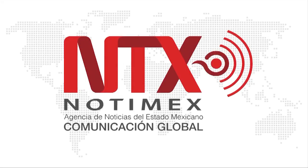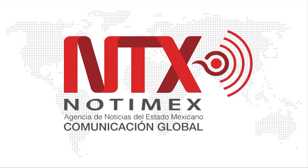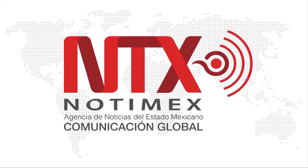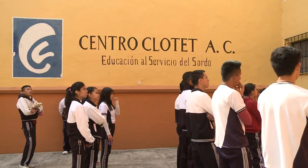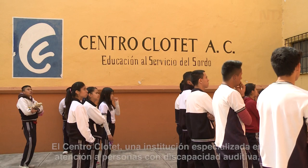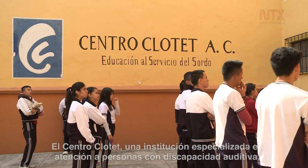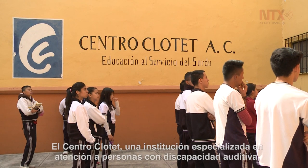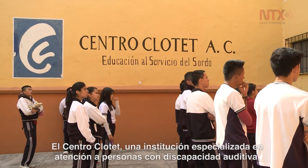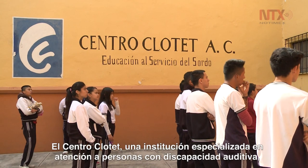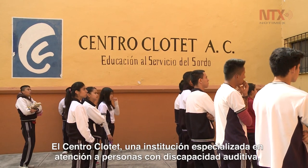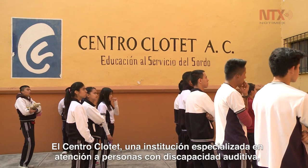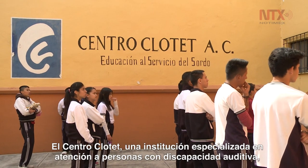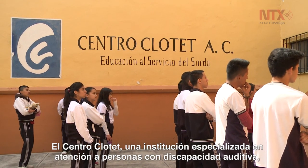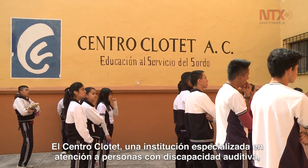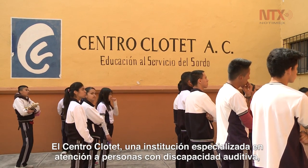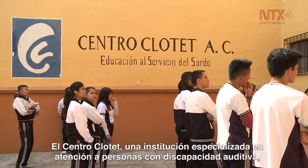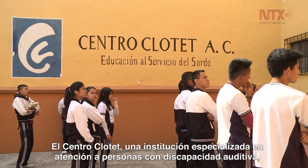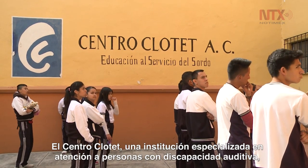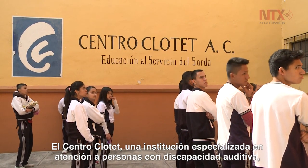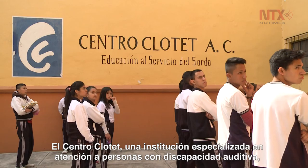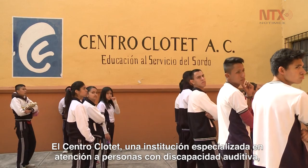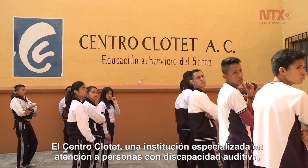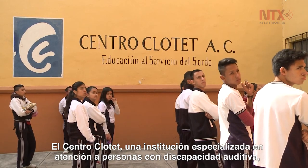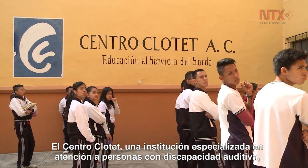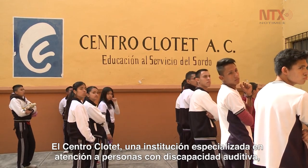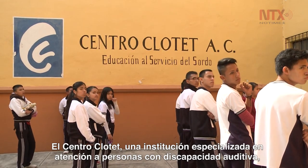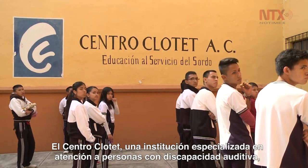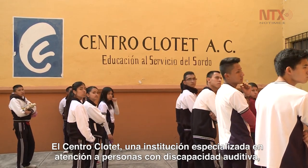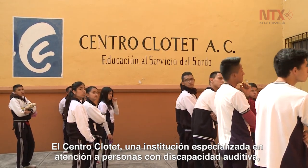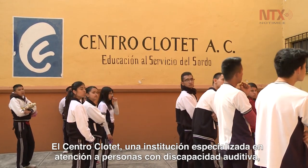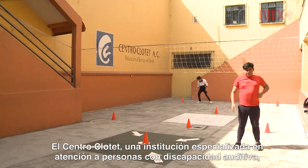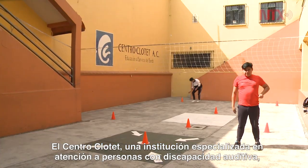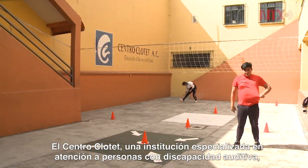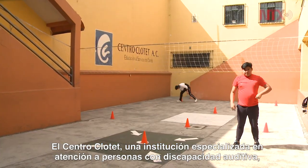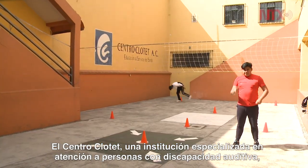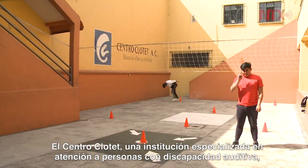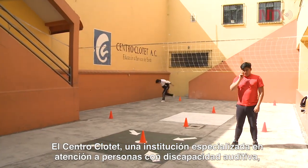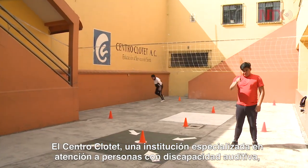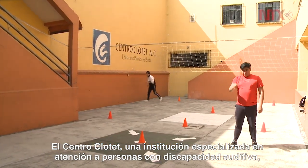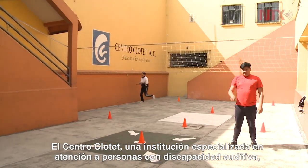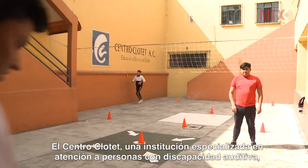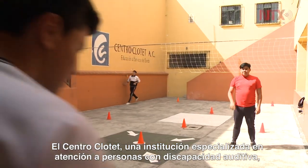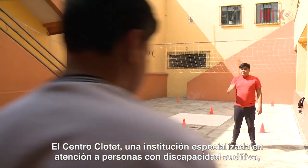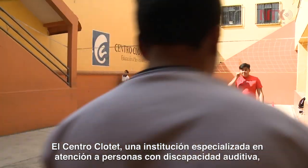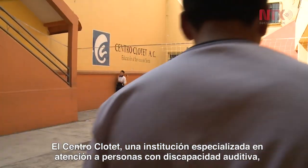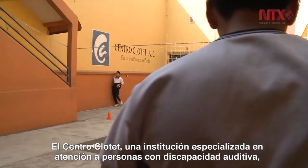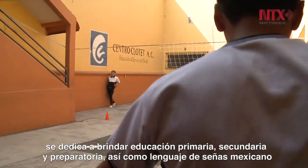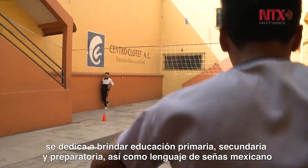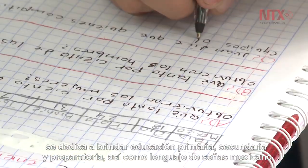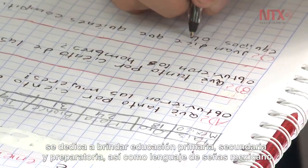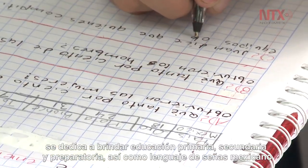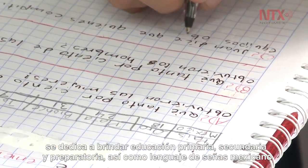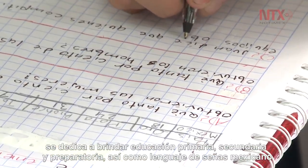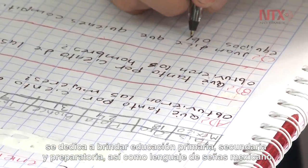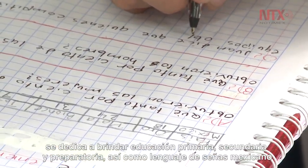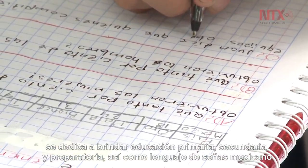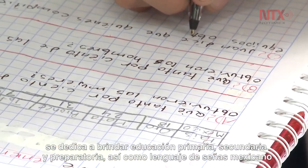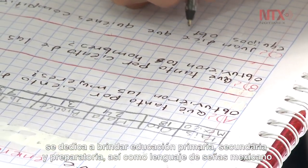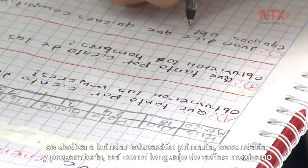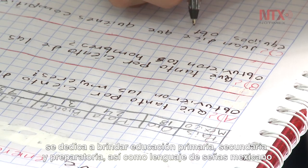El Centro Clotet, una institución especializada en atención a personas con discapacidad auditiva, se dedica a brindar educación